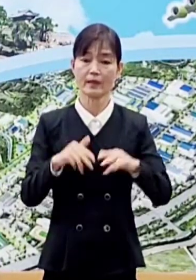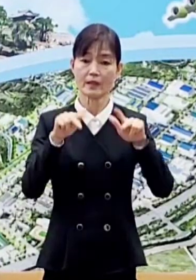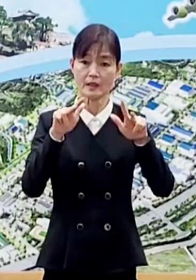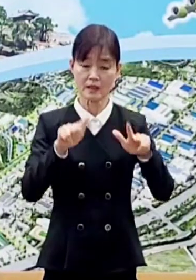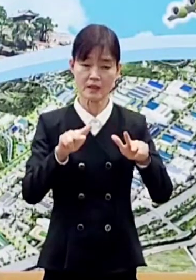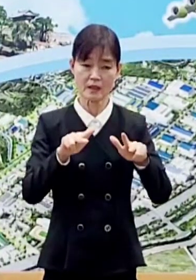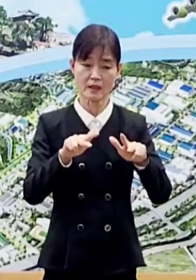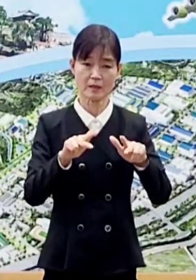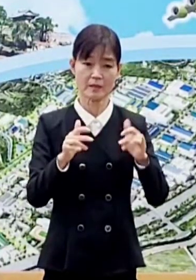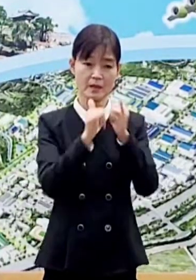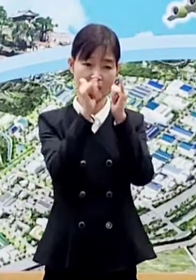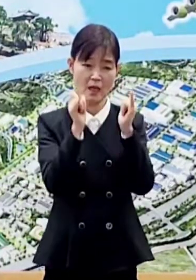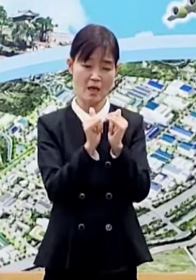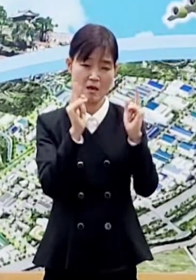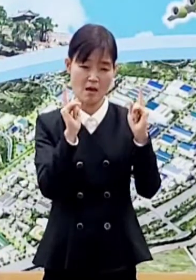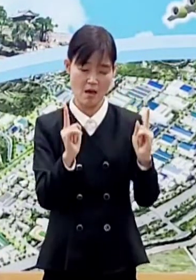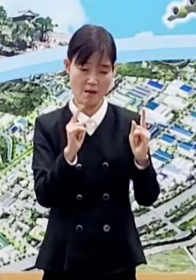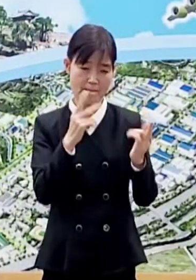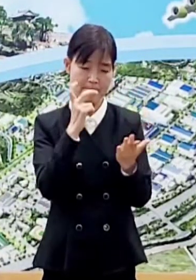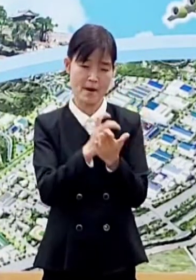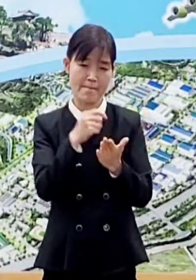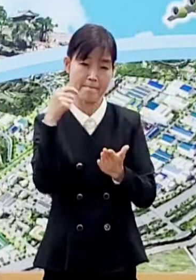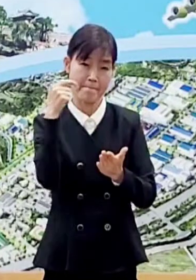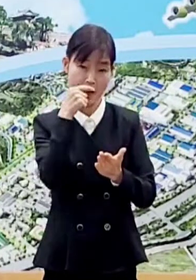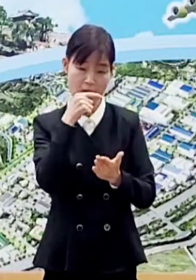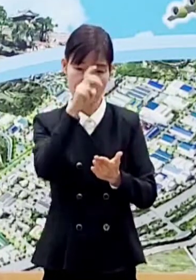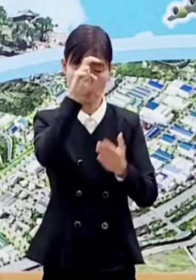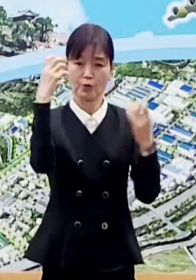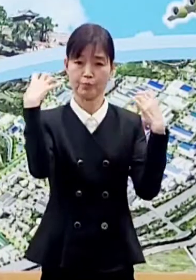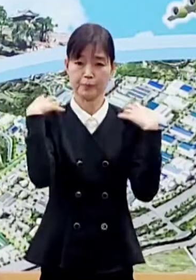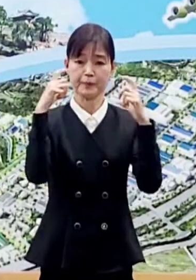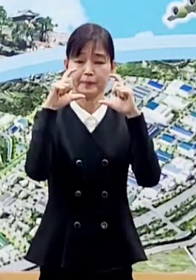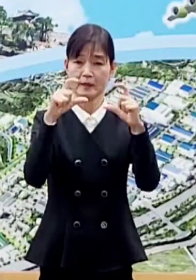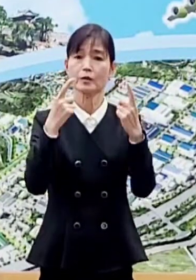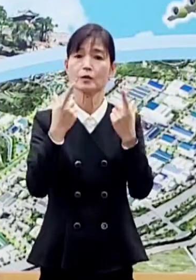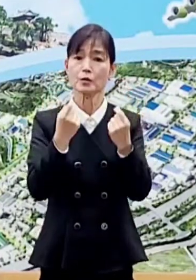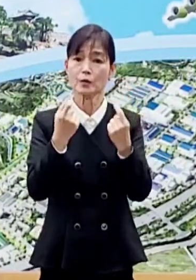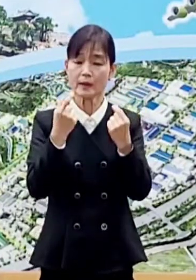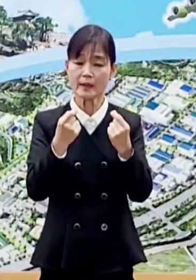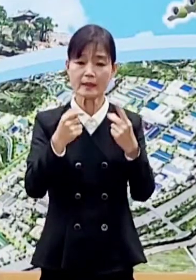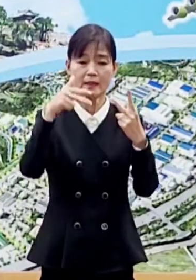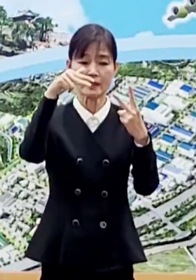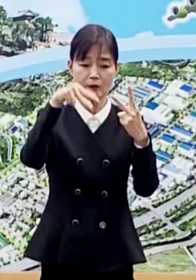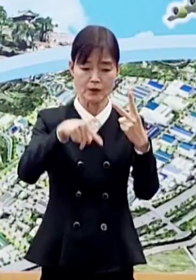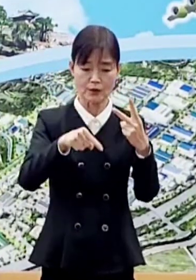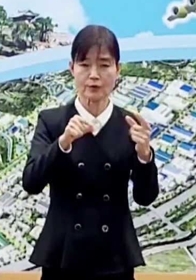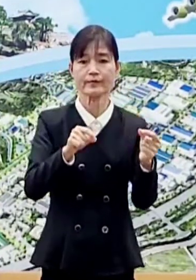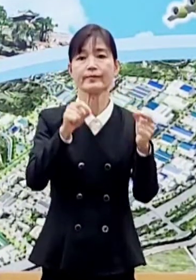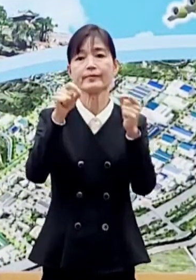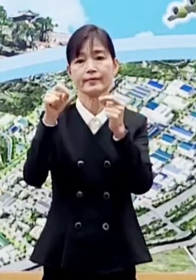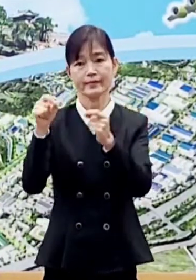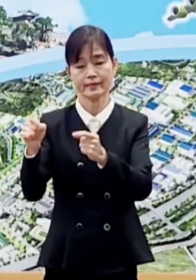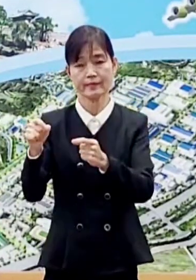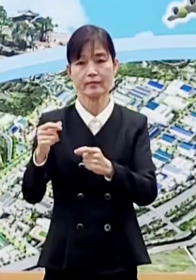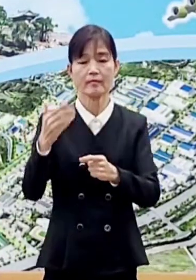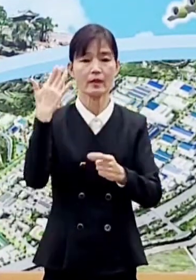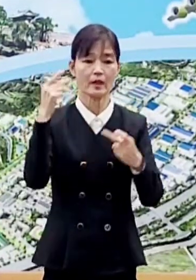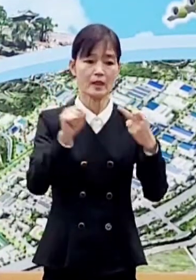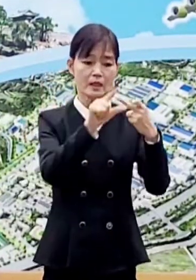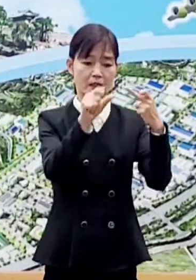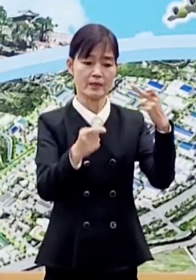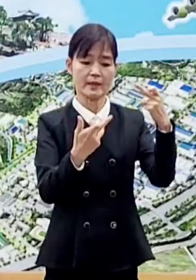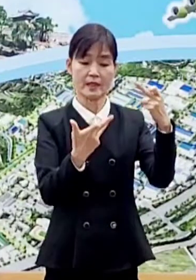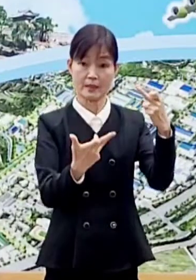현행 강화된 사회적 거리 두기가 정부의 방침에 따라 2주간 연장 적용됩니다. 지난